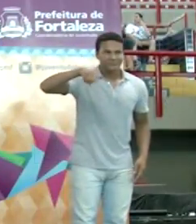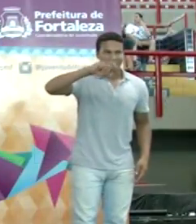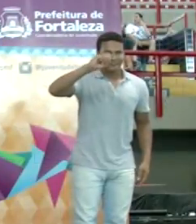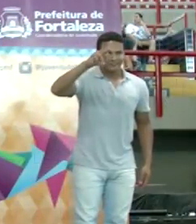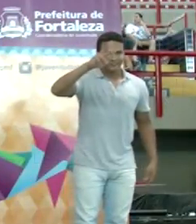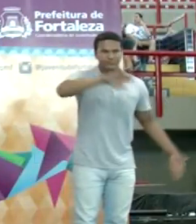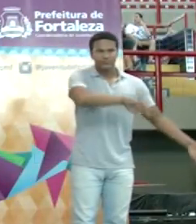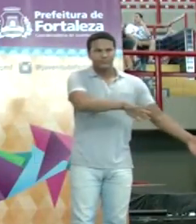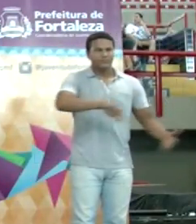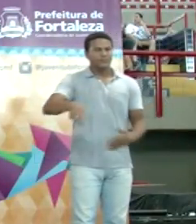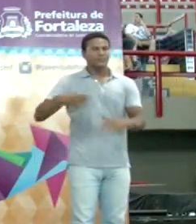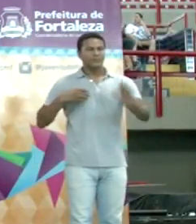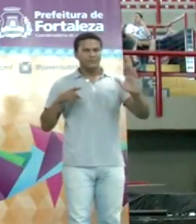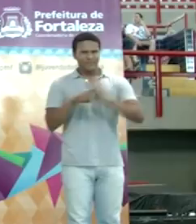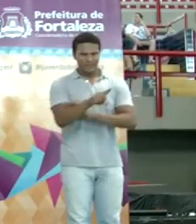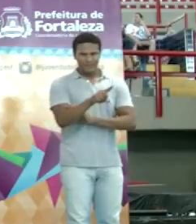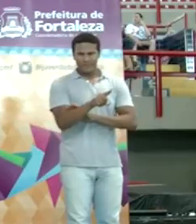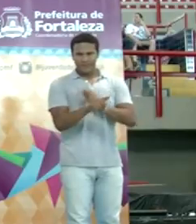Aí eu pergunto para você: